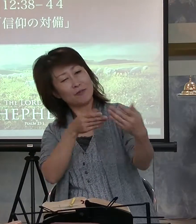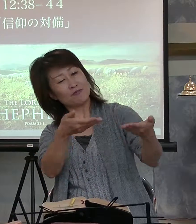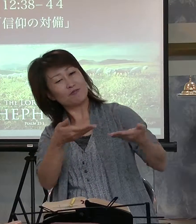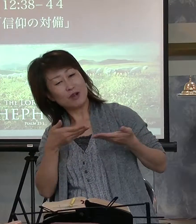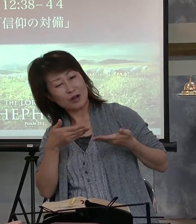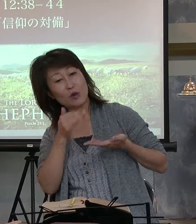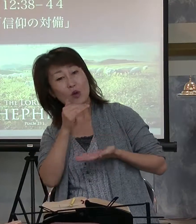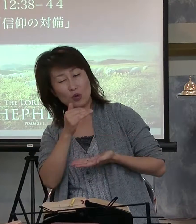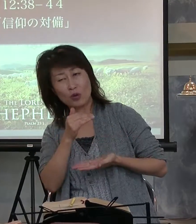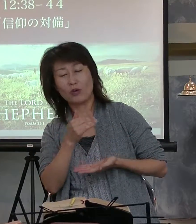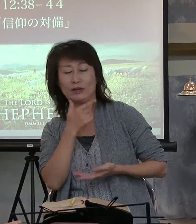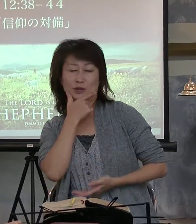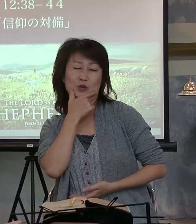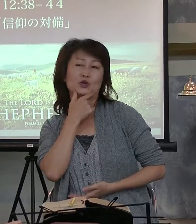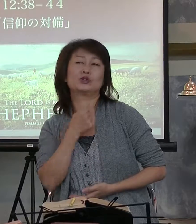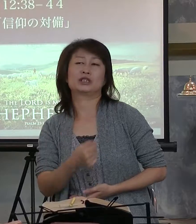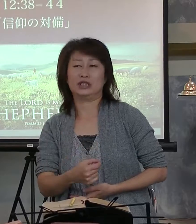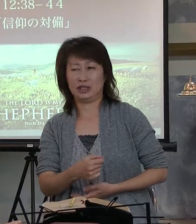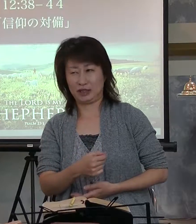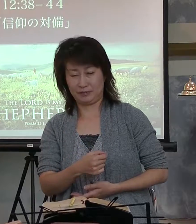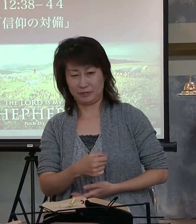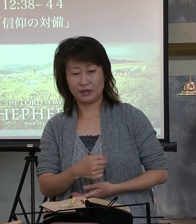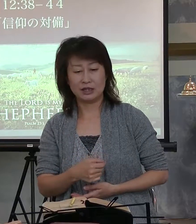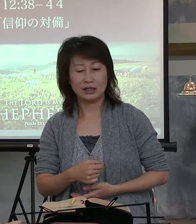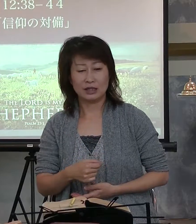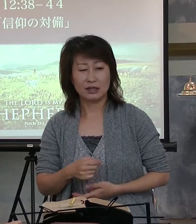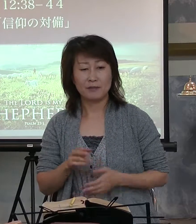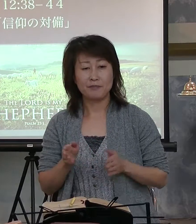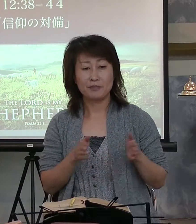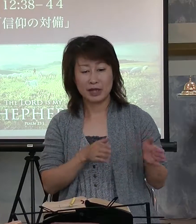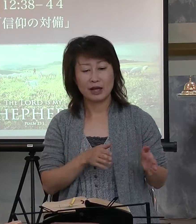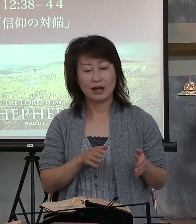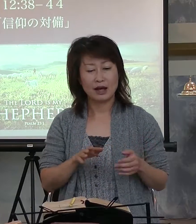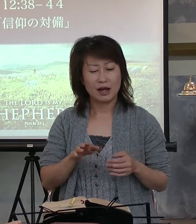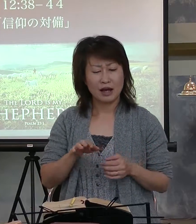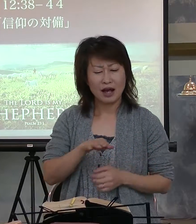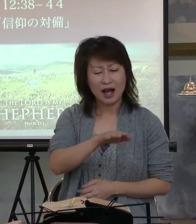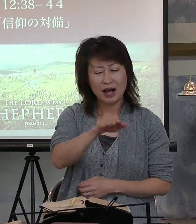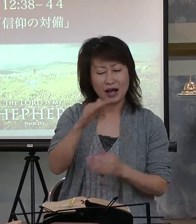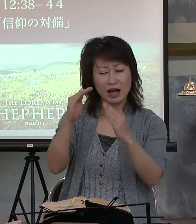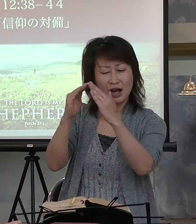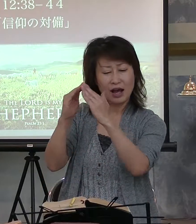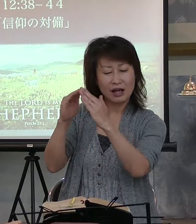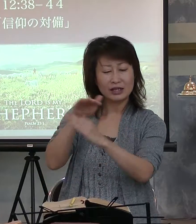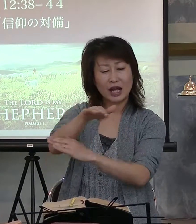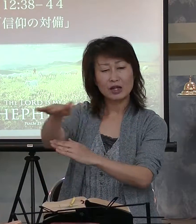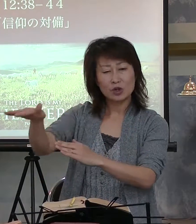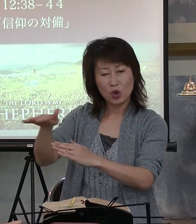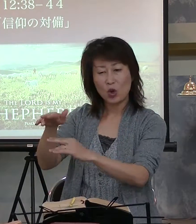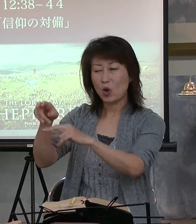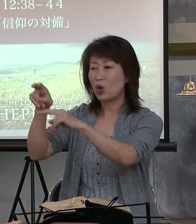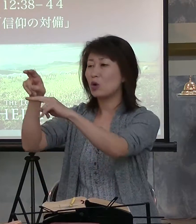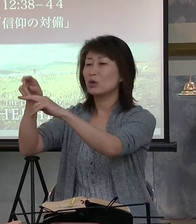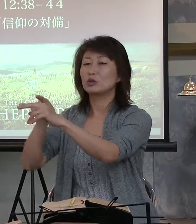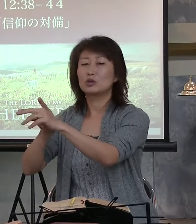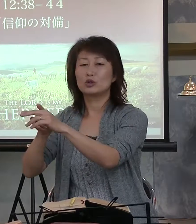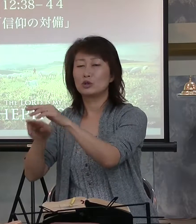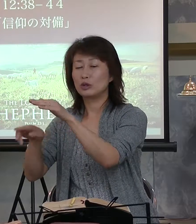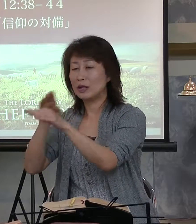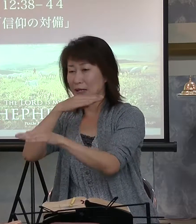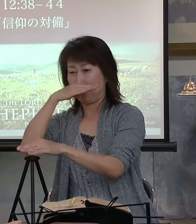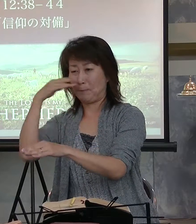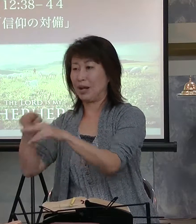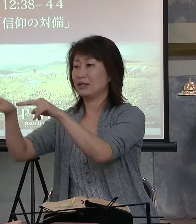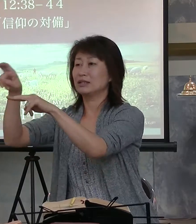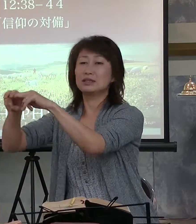が大好きで、まだ街道の朝席や宴会の